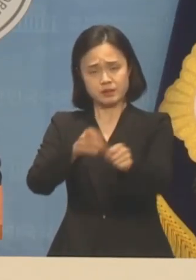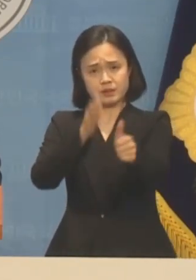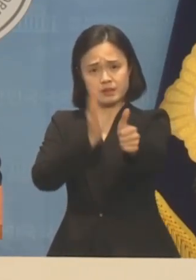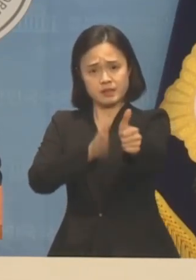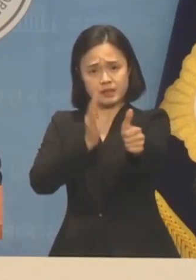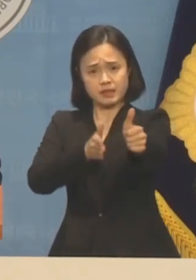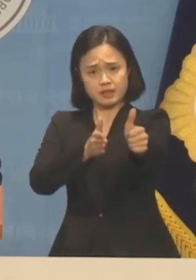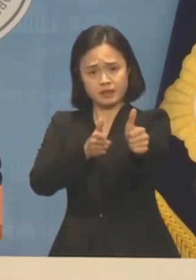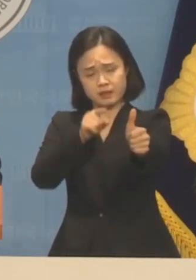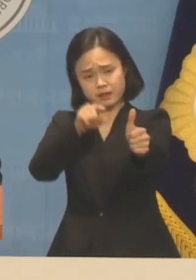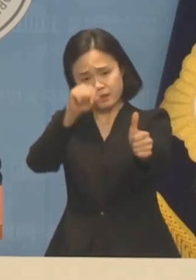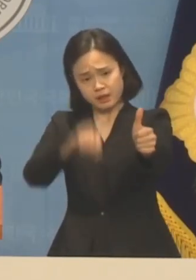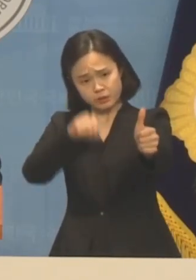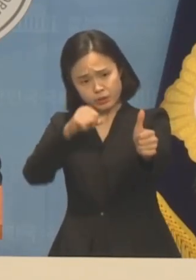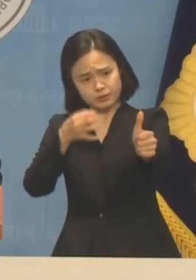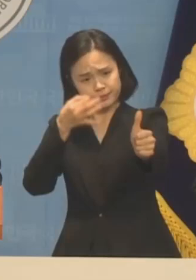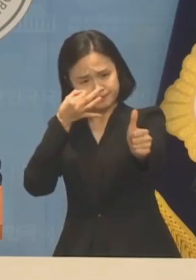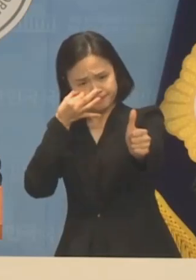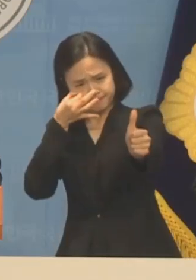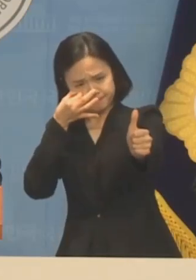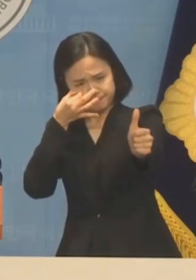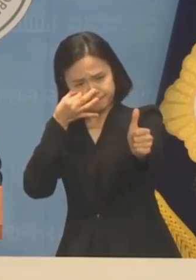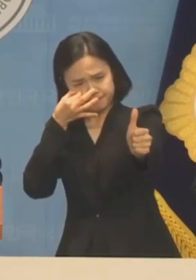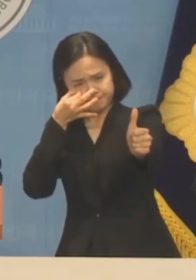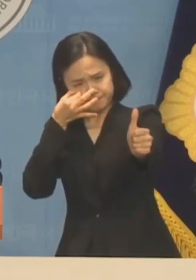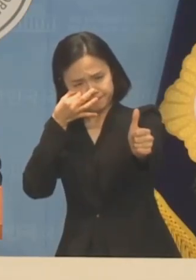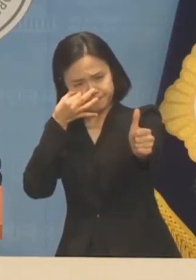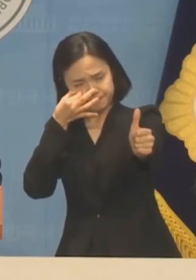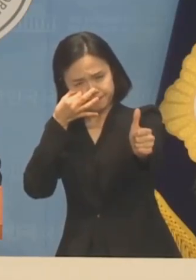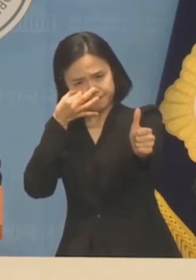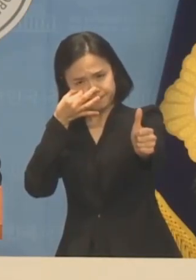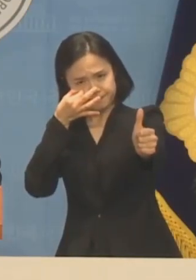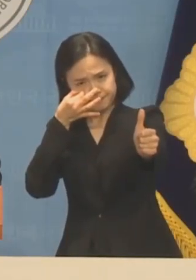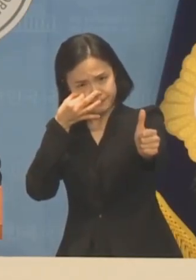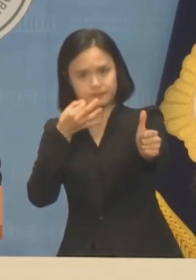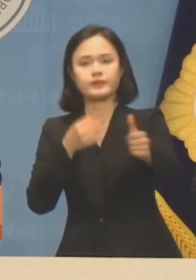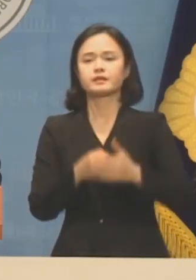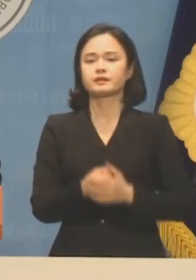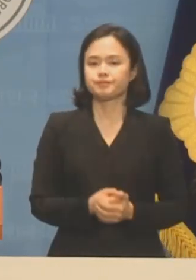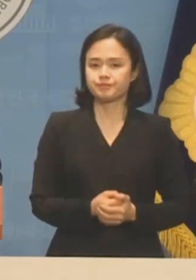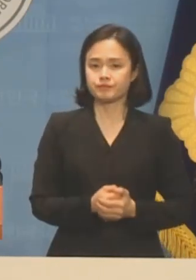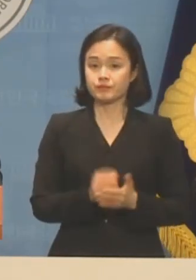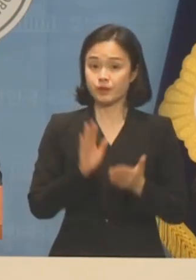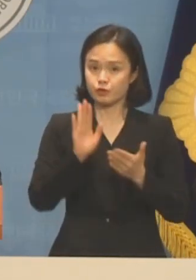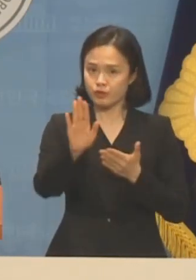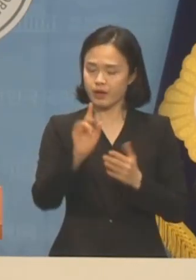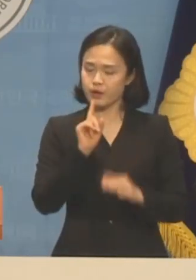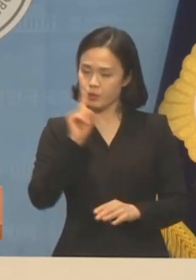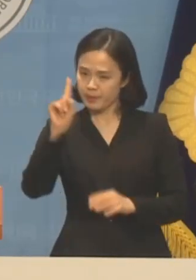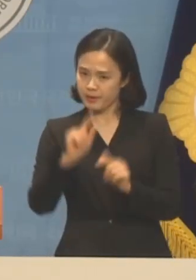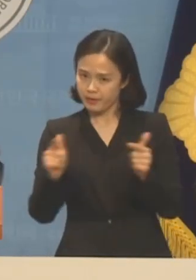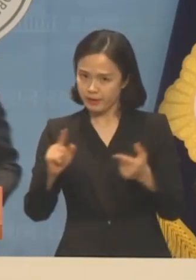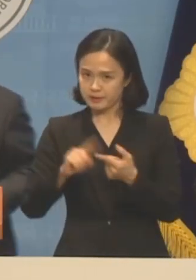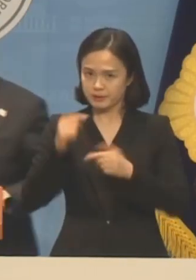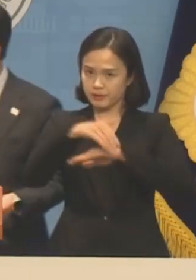부릅뜨고 지켜보고 이후의 조치를 하나하나 또 추가로 의논해 가겠습니다.